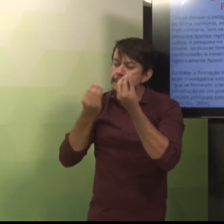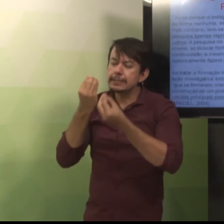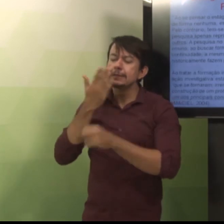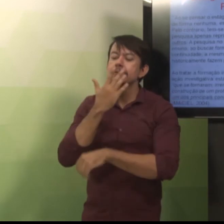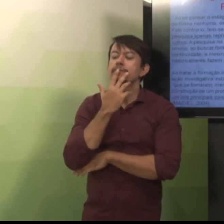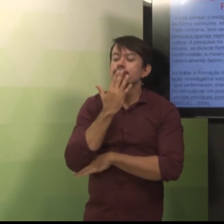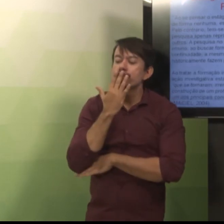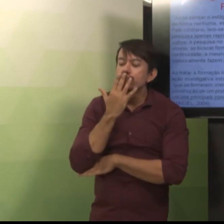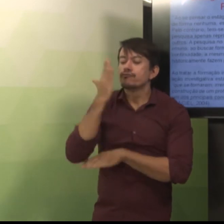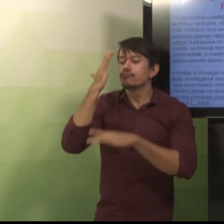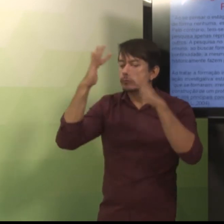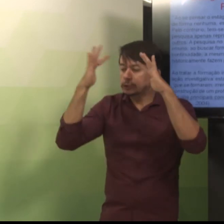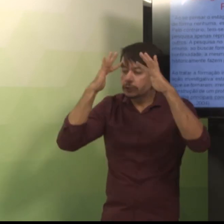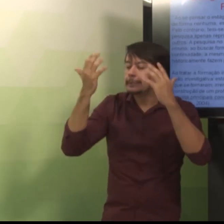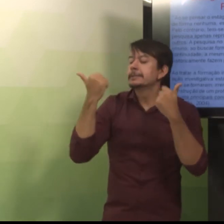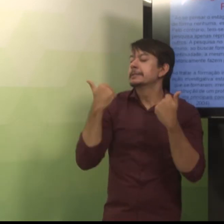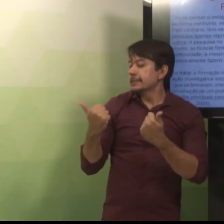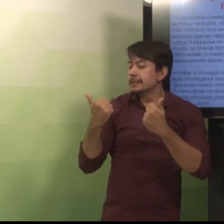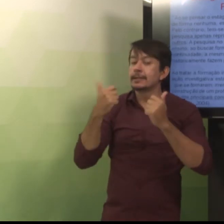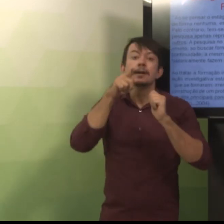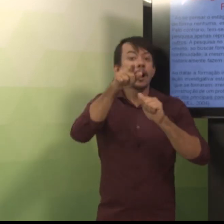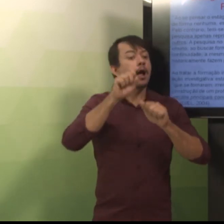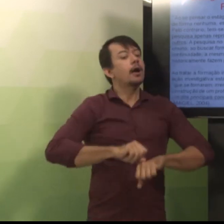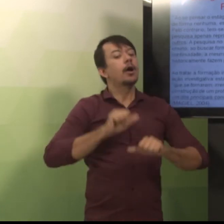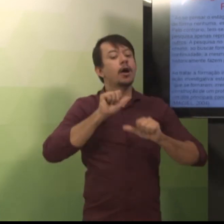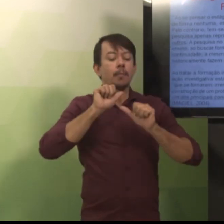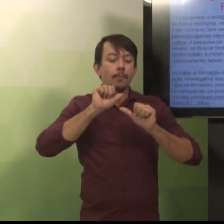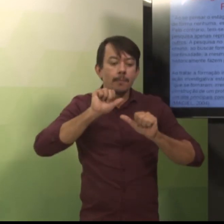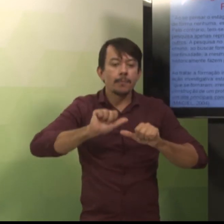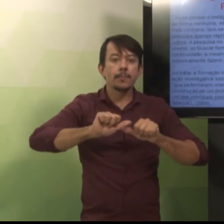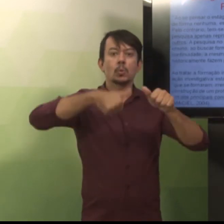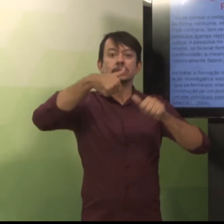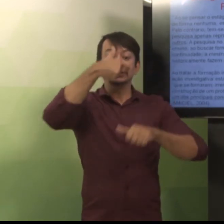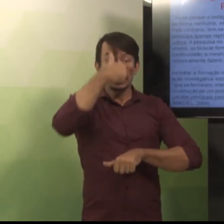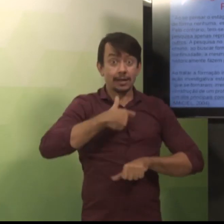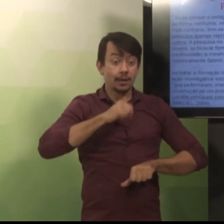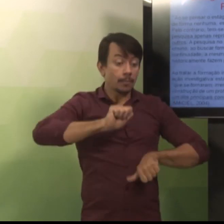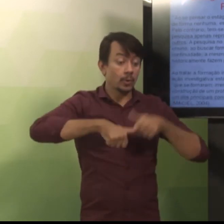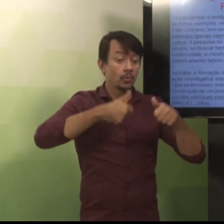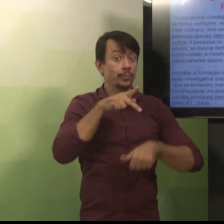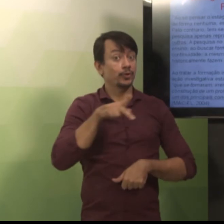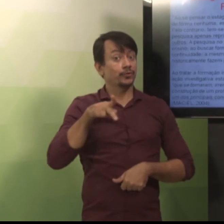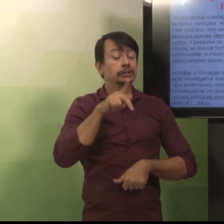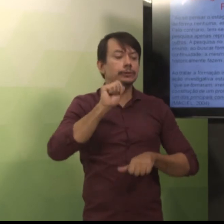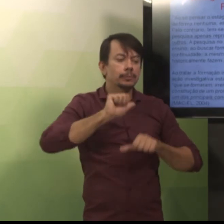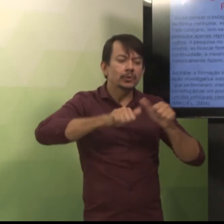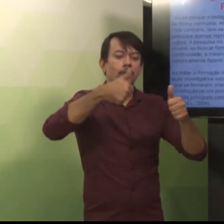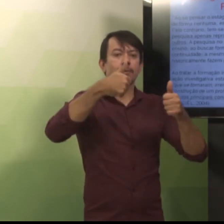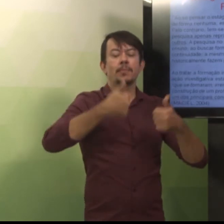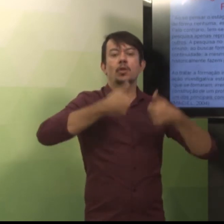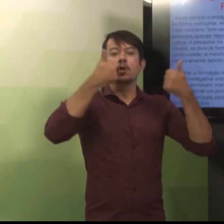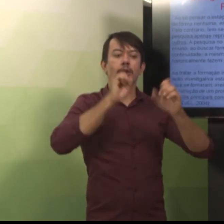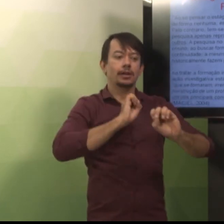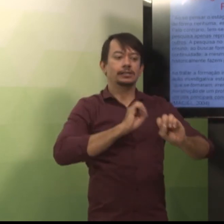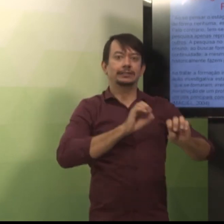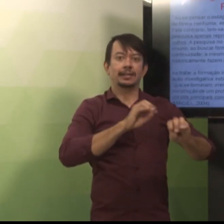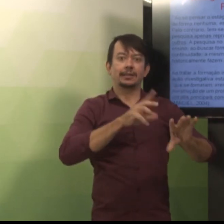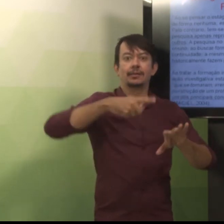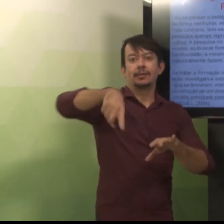material, leiam, reflitam, de forma que você modifique a sua ação como professor,